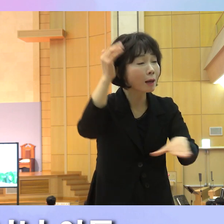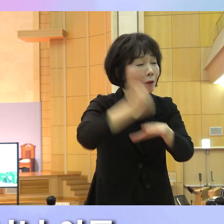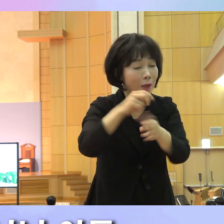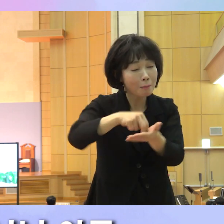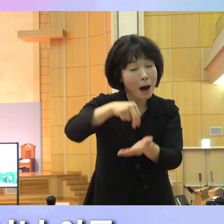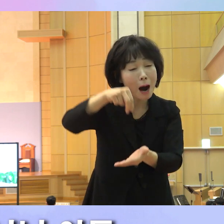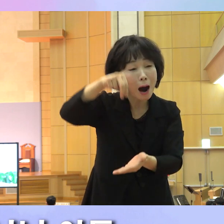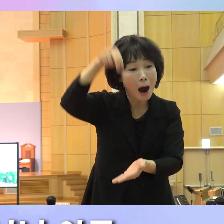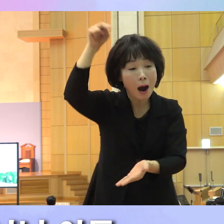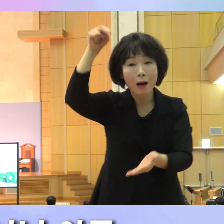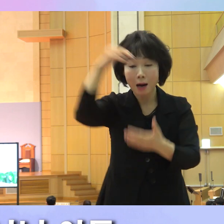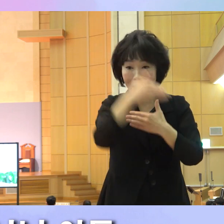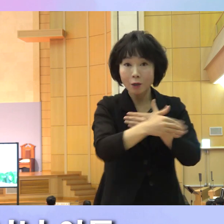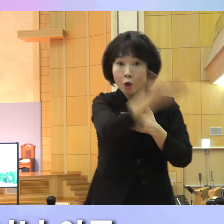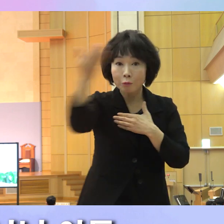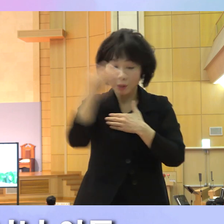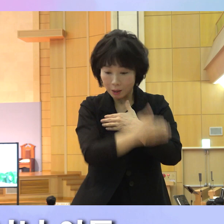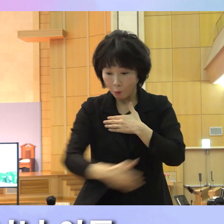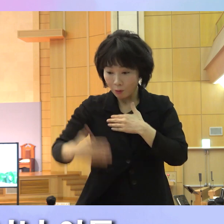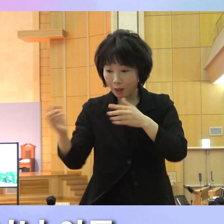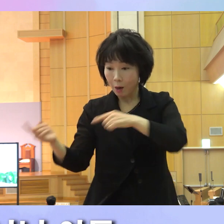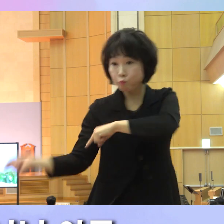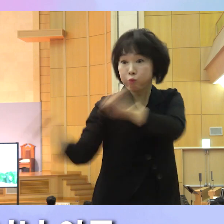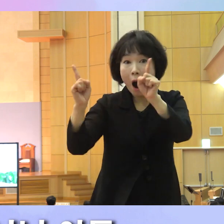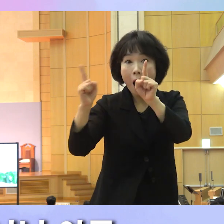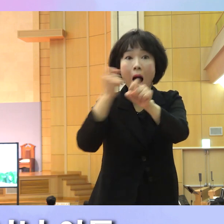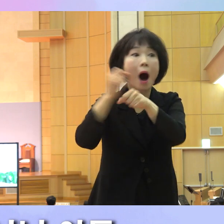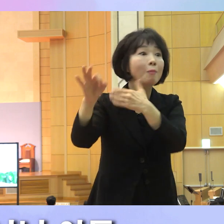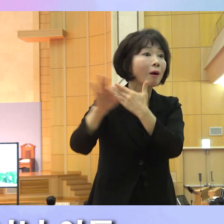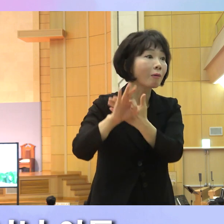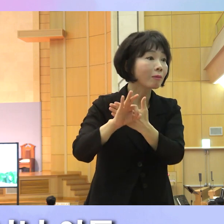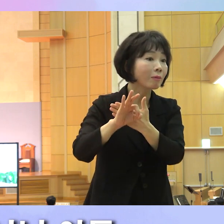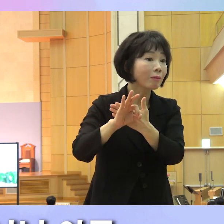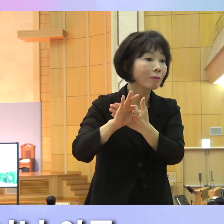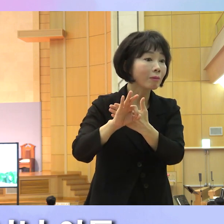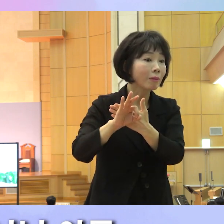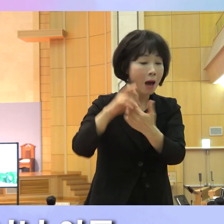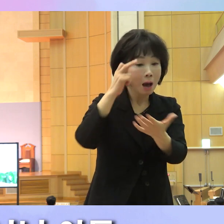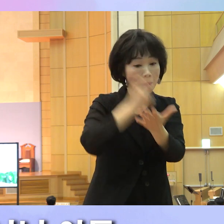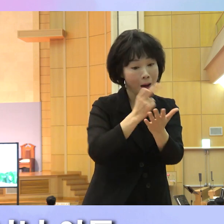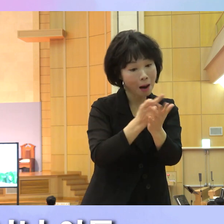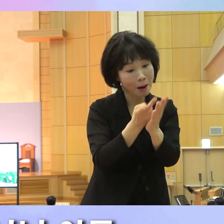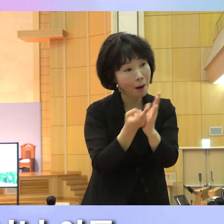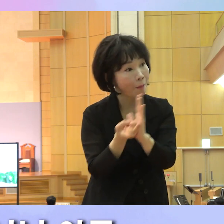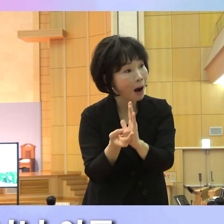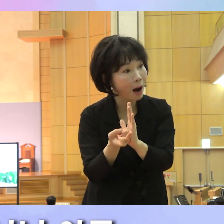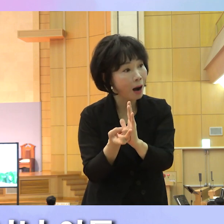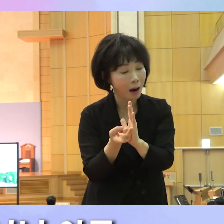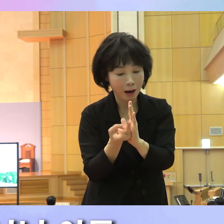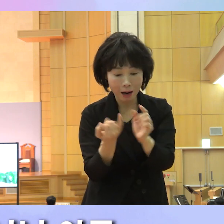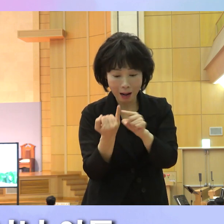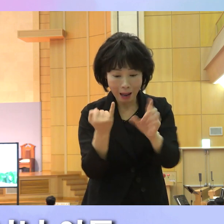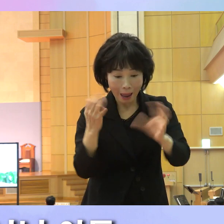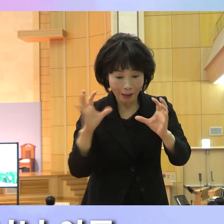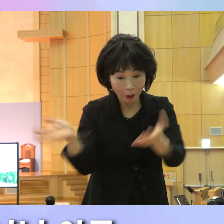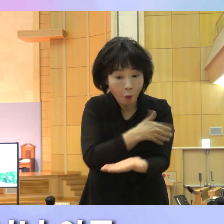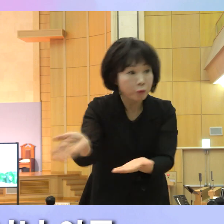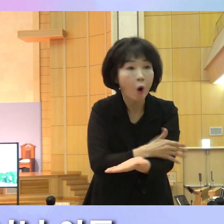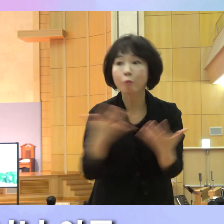아니 여자도 이제 살았을 것이고 7 형제가 다 살았는데 7 형제가 다 한 여자의 남편이었단